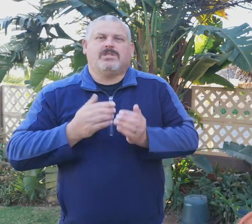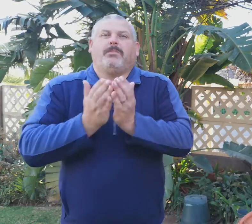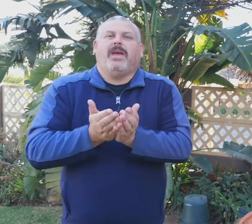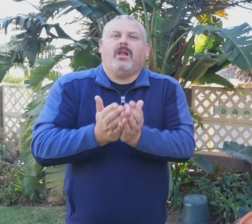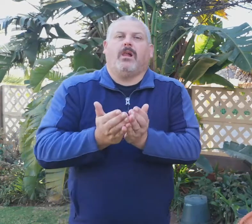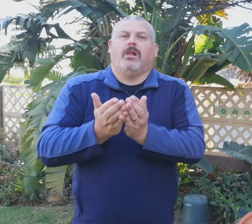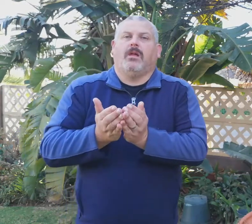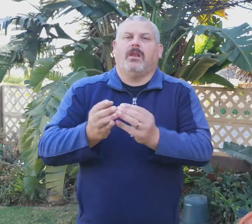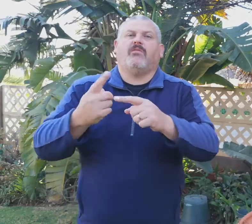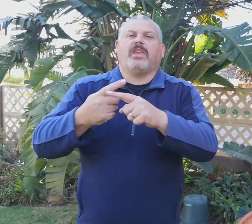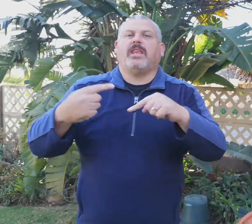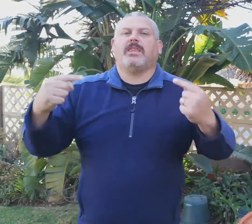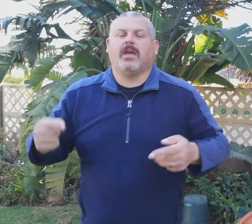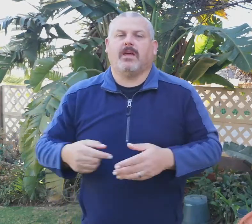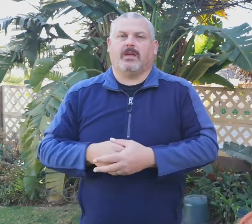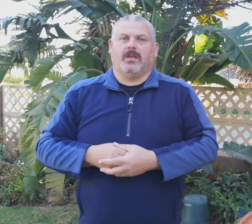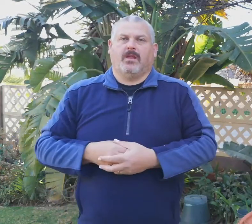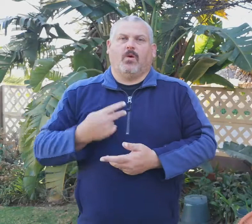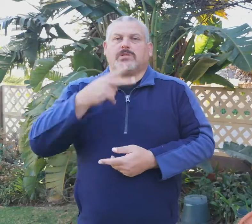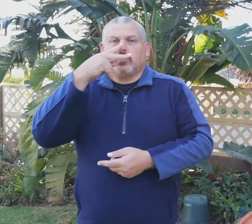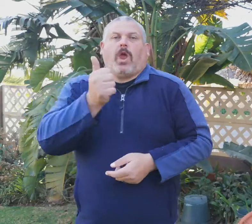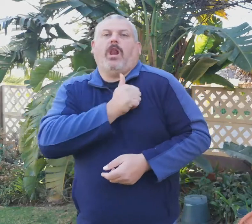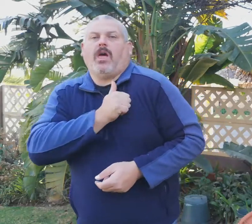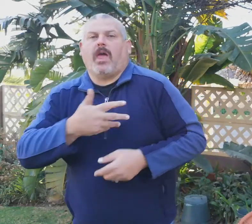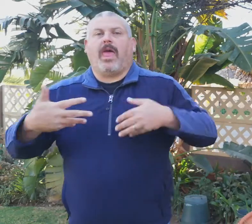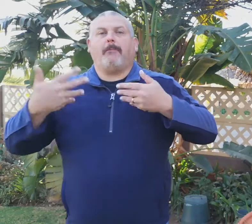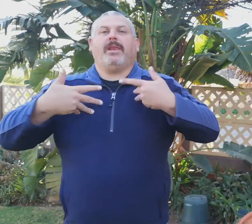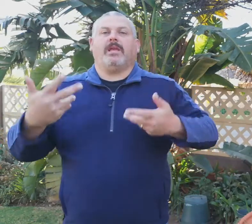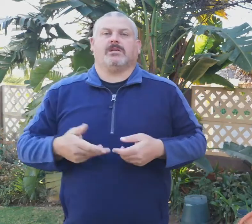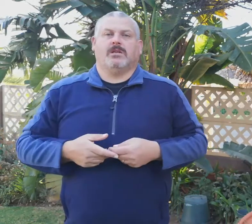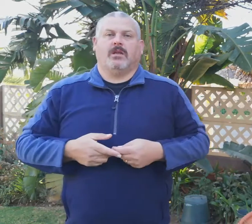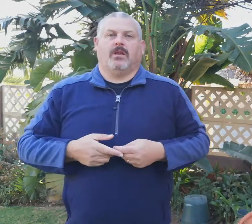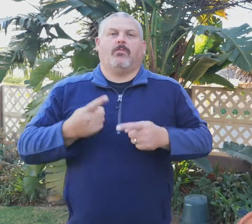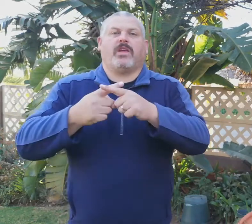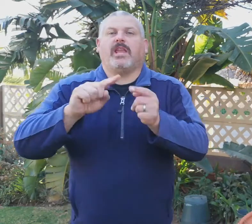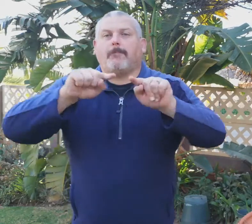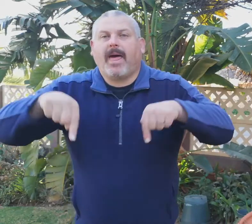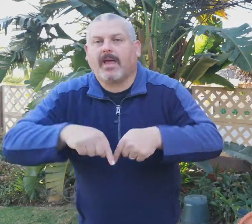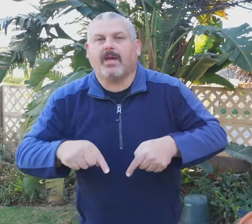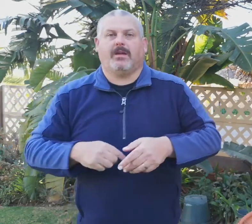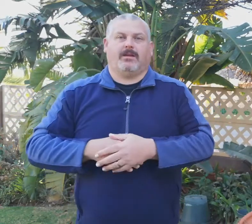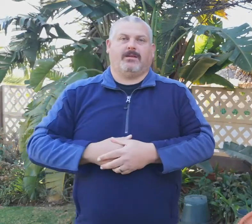Ons beter die verkeerde dinge. Ons soek geluk, happiness, op verkeerde plekke.